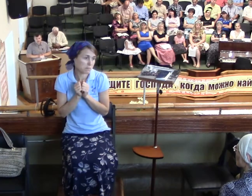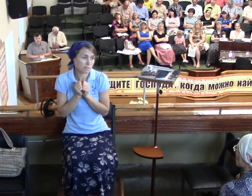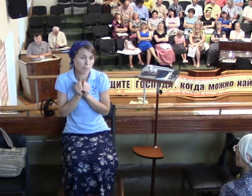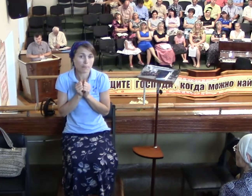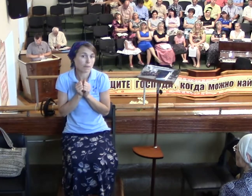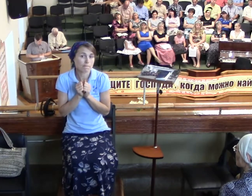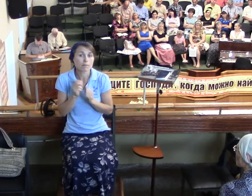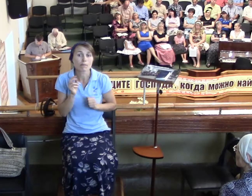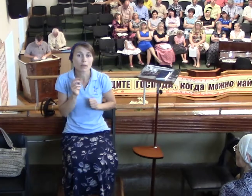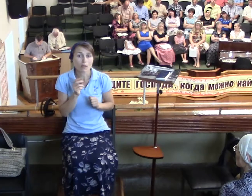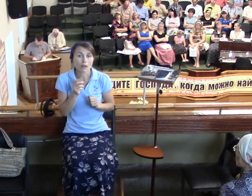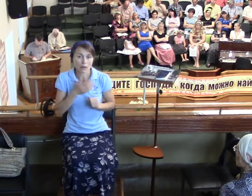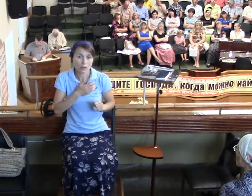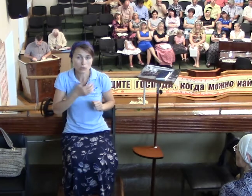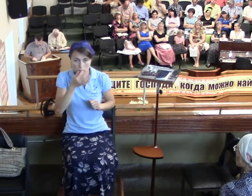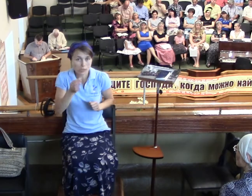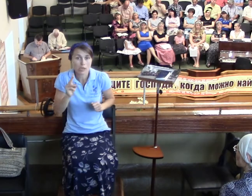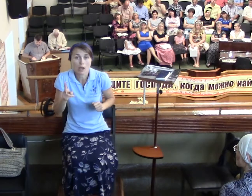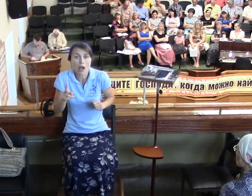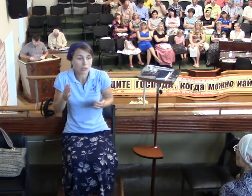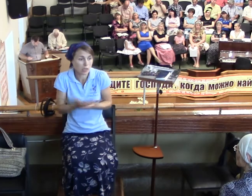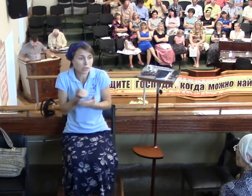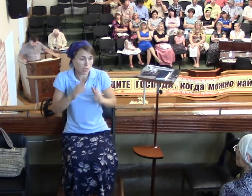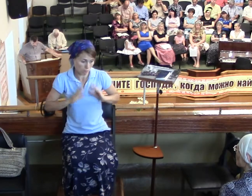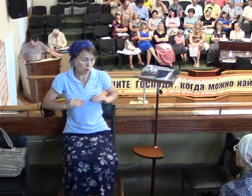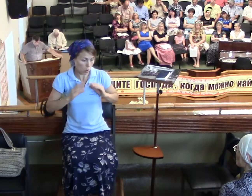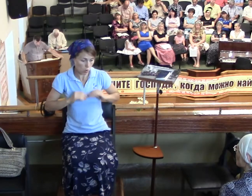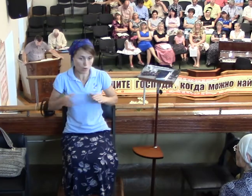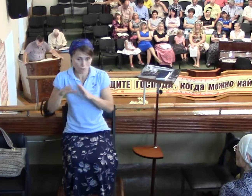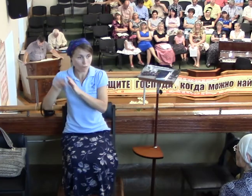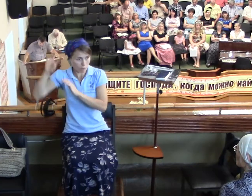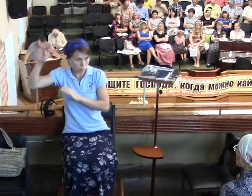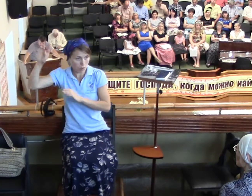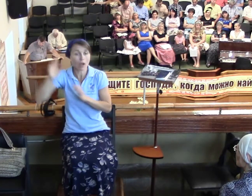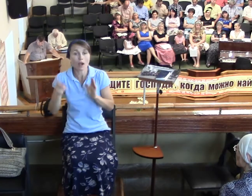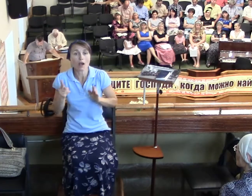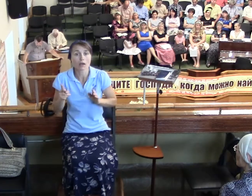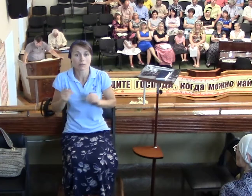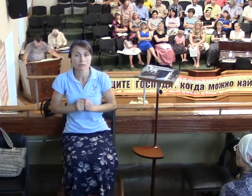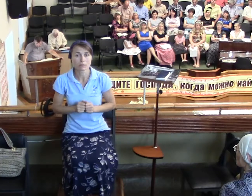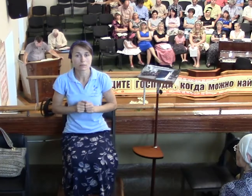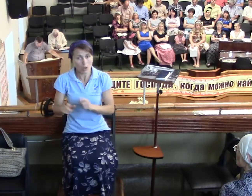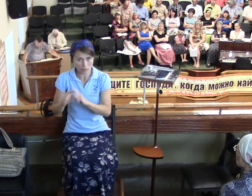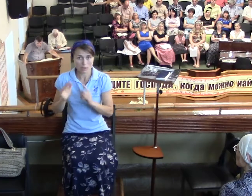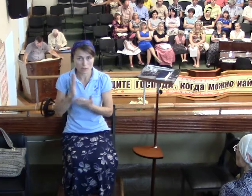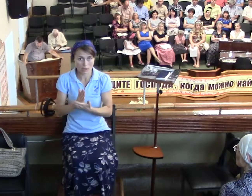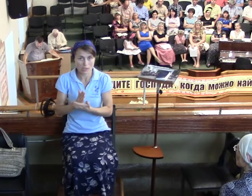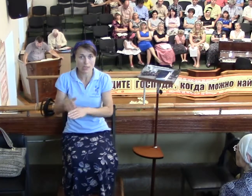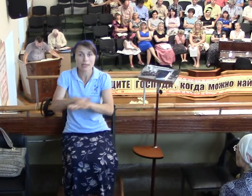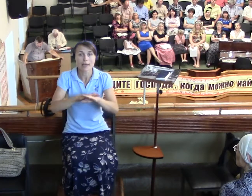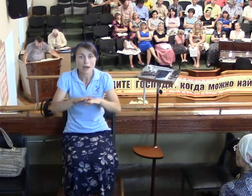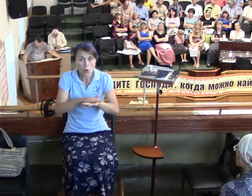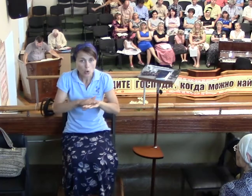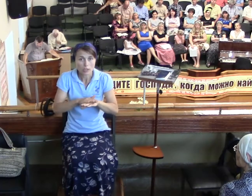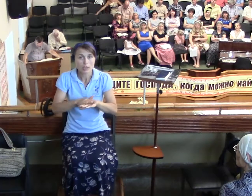как все-таки обрести этот покой в Господе? 9 стих этого псалма, он дает нам ответ на это. «Народ,